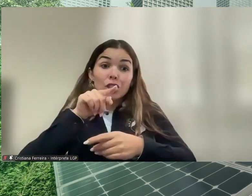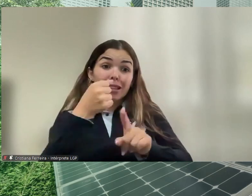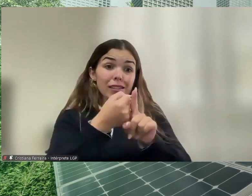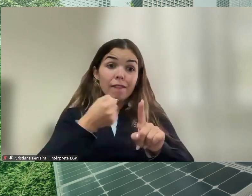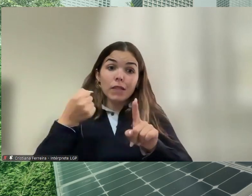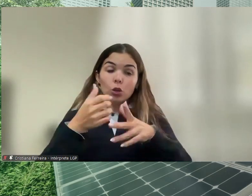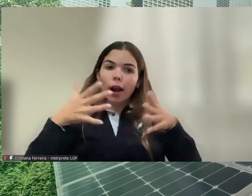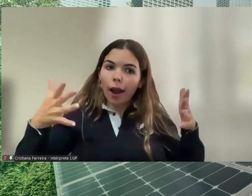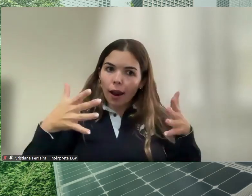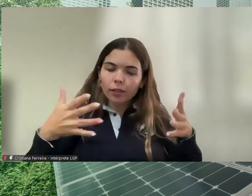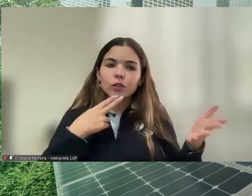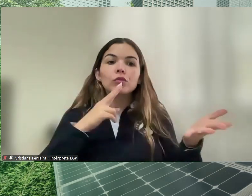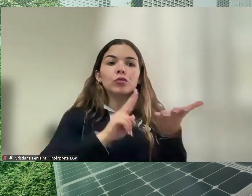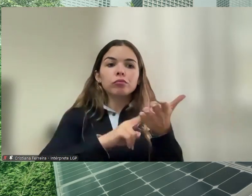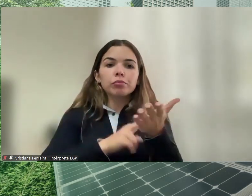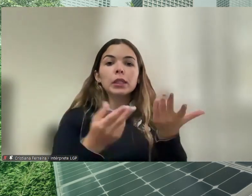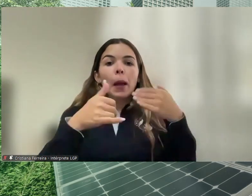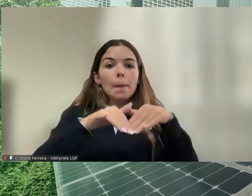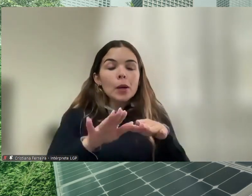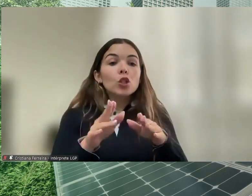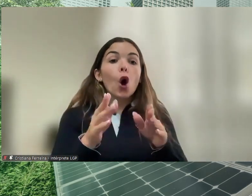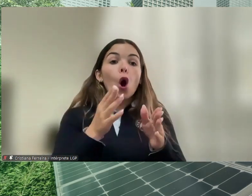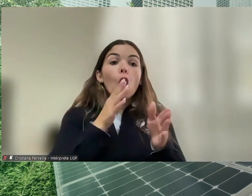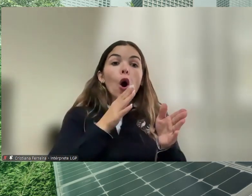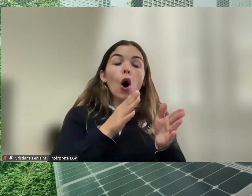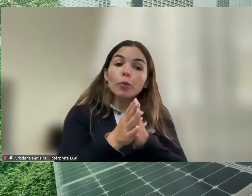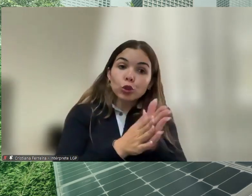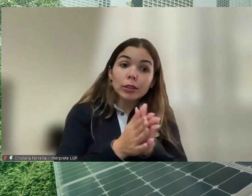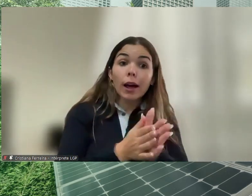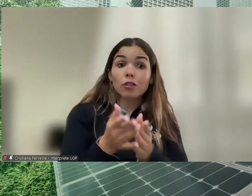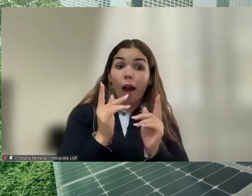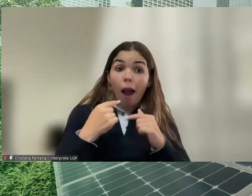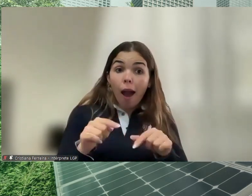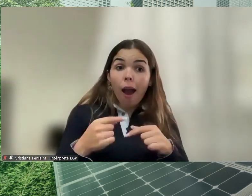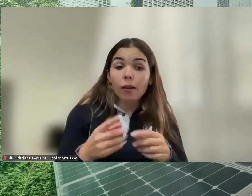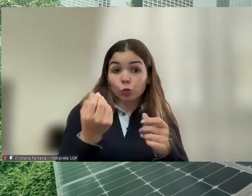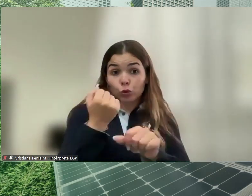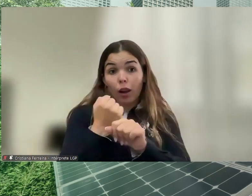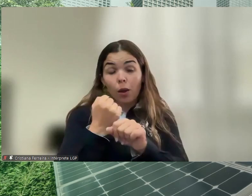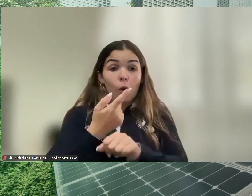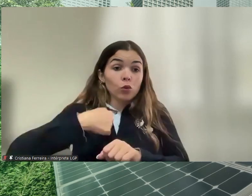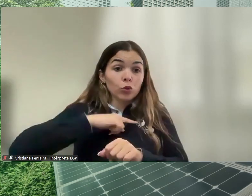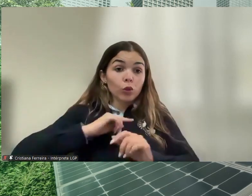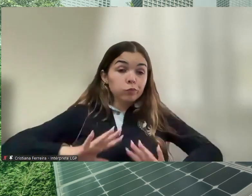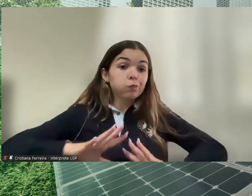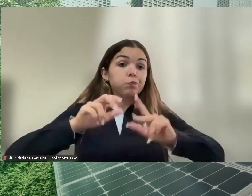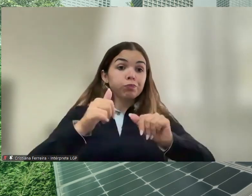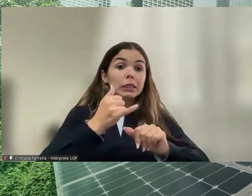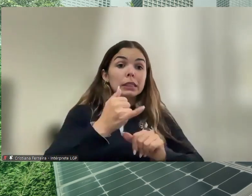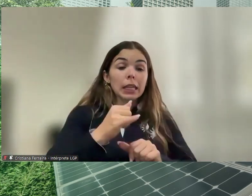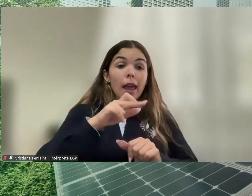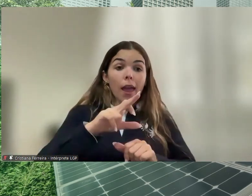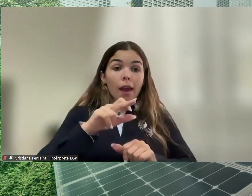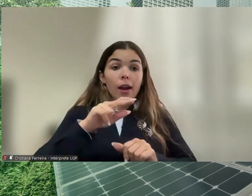verdade, mas há oportunidades. Por exemplo, muito do trabalho que nós estamos a desenvolver no IED Europa